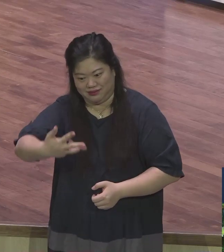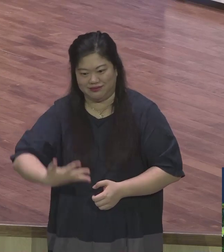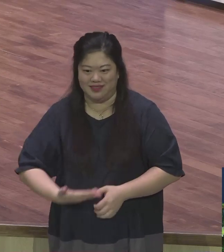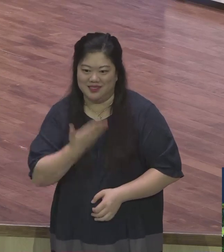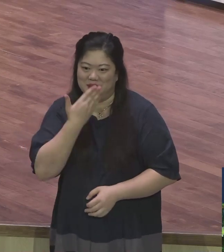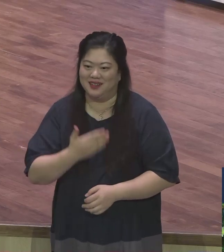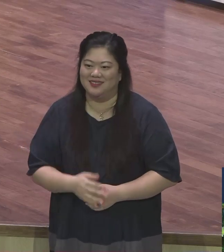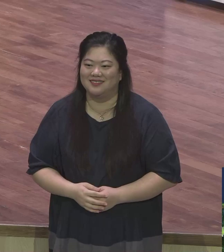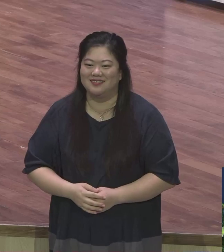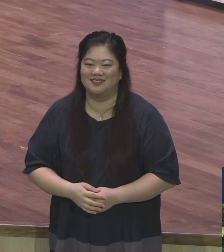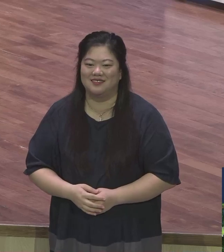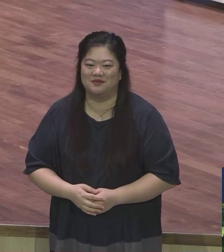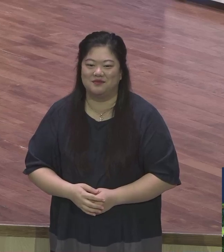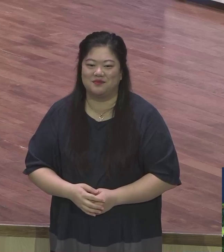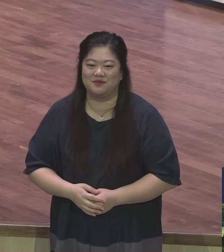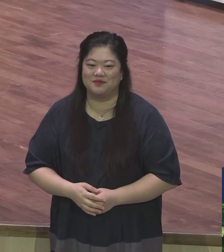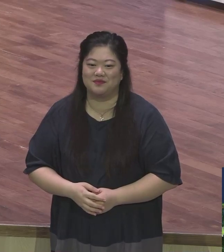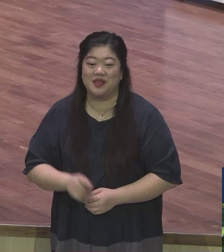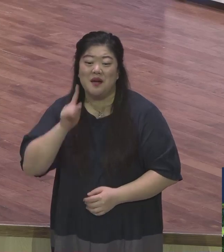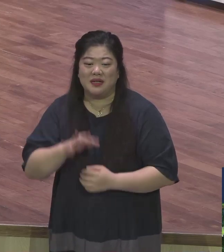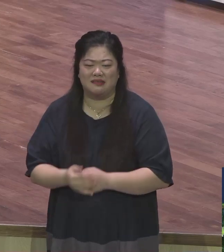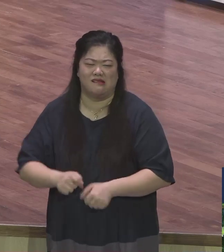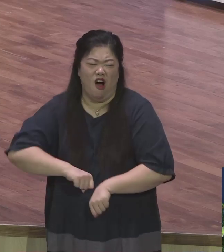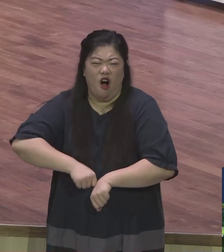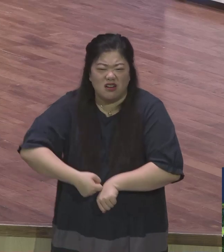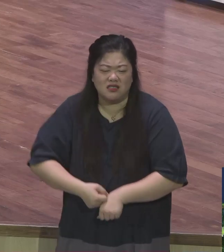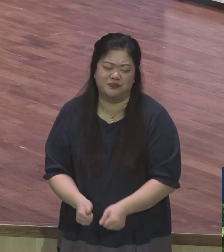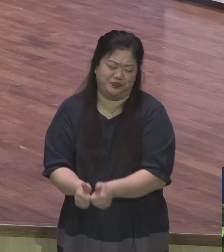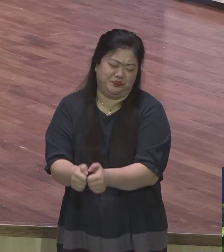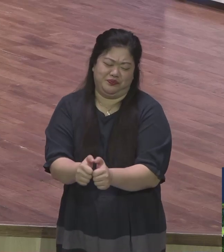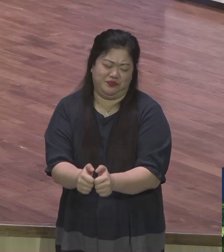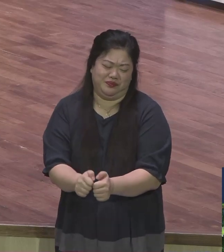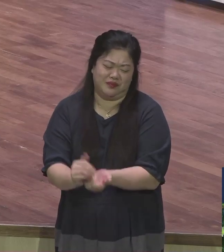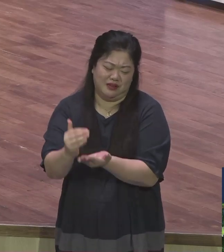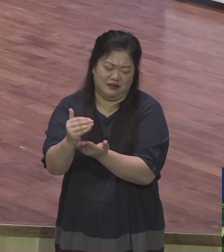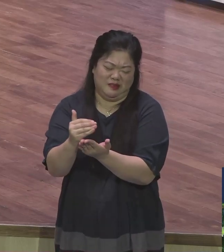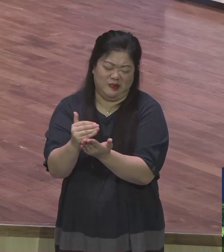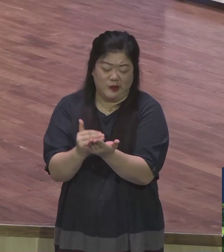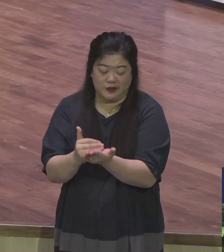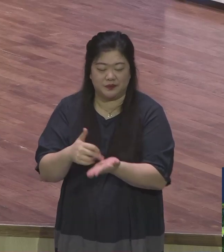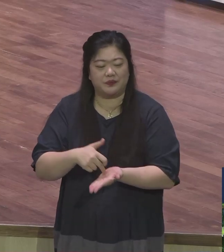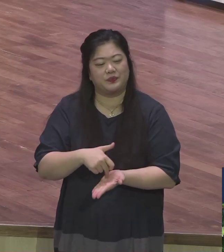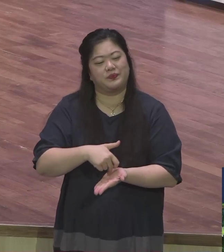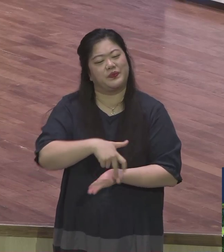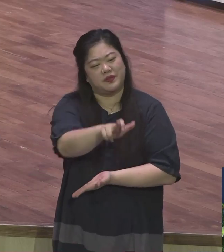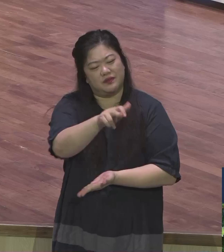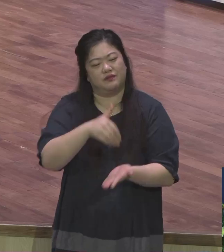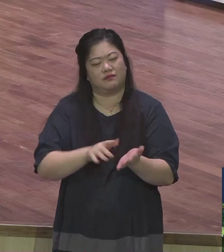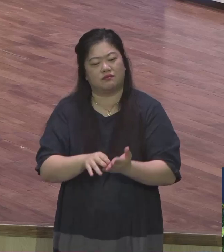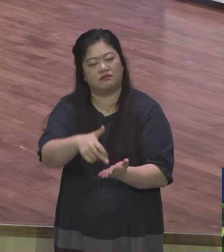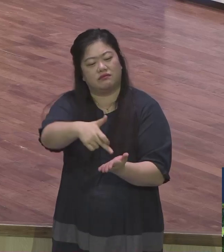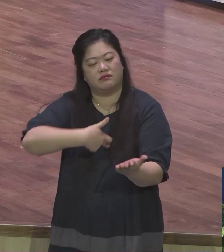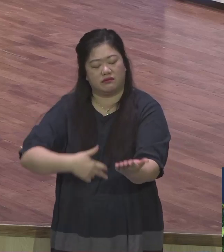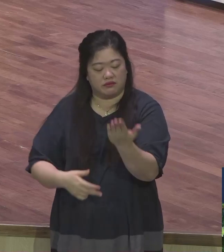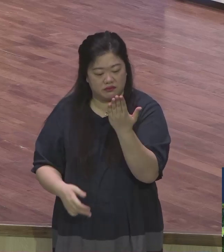그 내용을 본 상대방은요. 변화가 오게 돼 있어요. 변화 옵니다. 오게 돼 있어요.